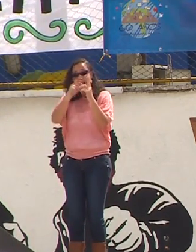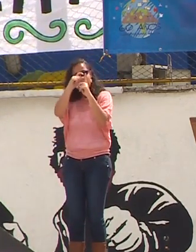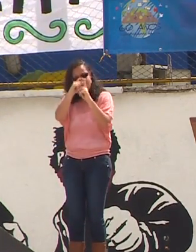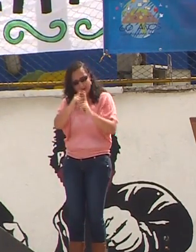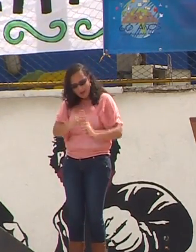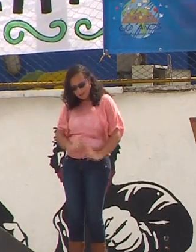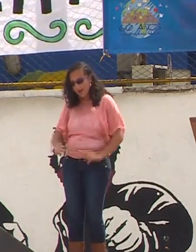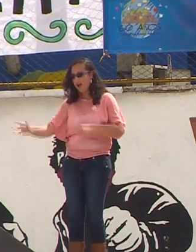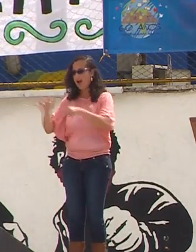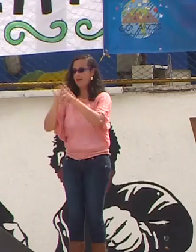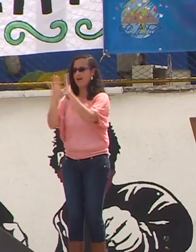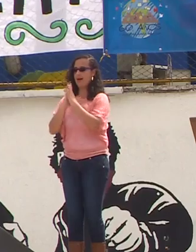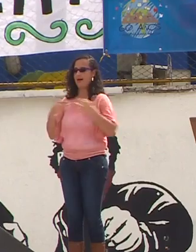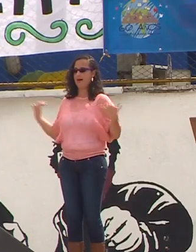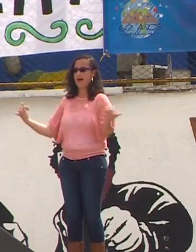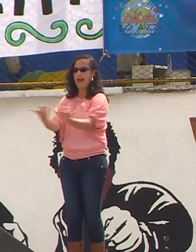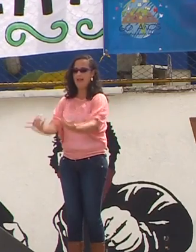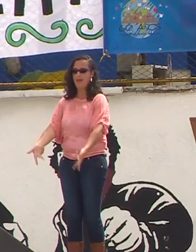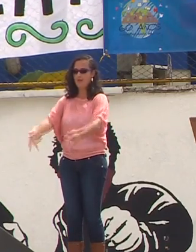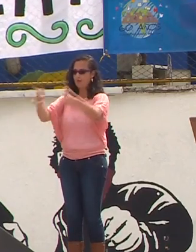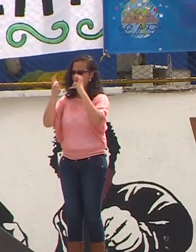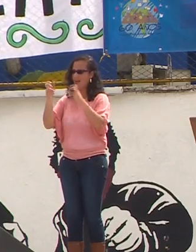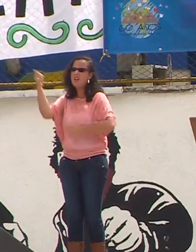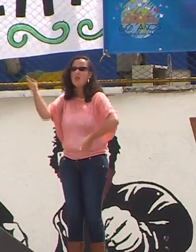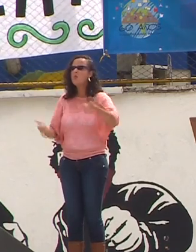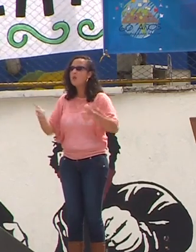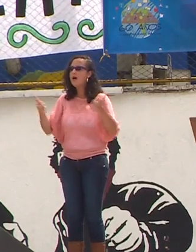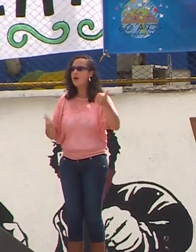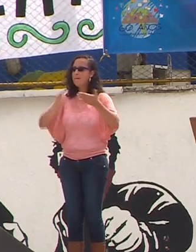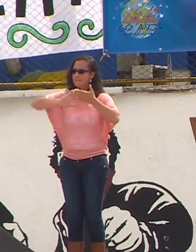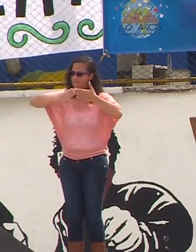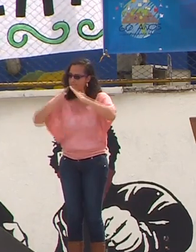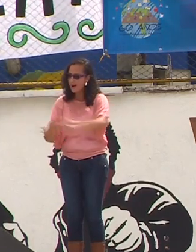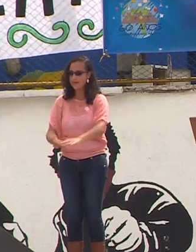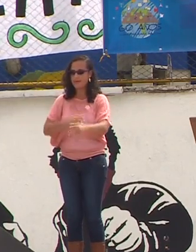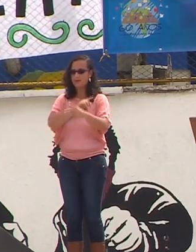y necesaria. Paz,